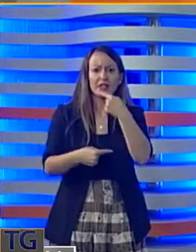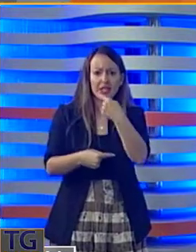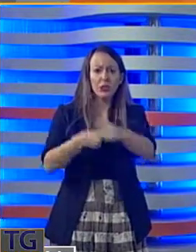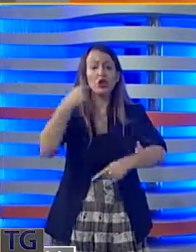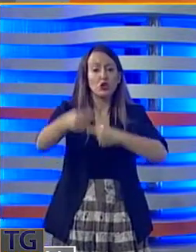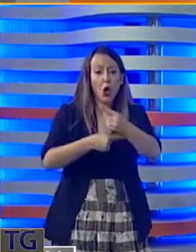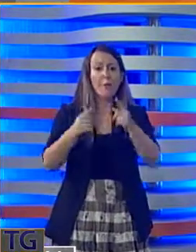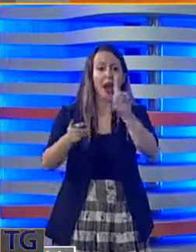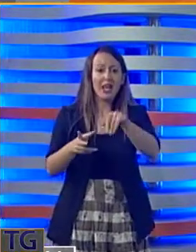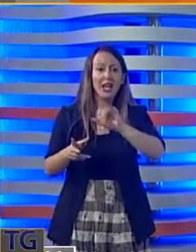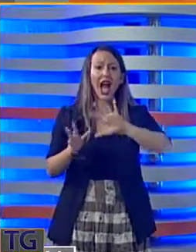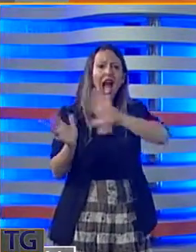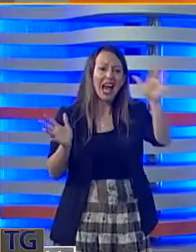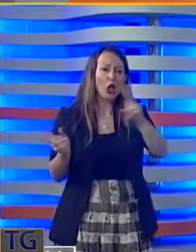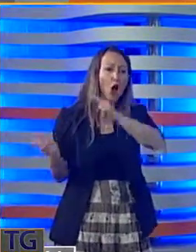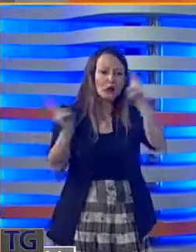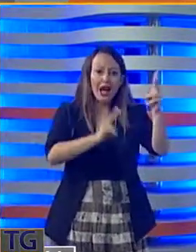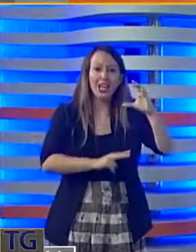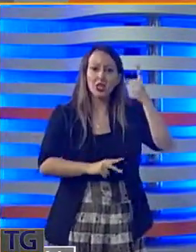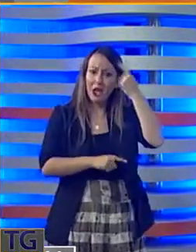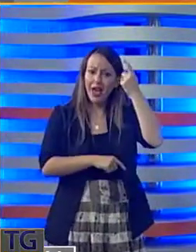in condizioni disperate.